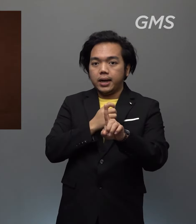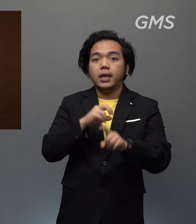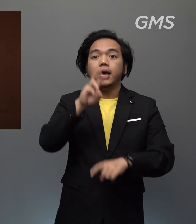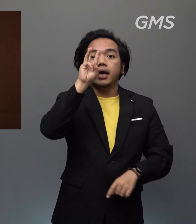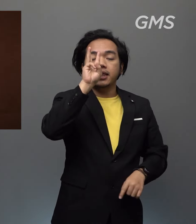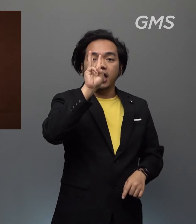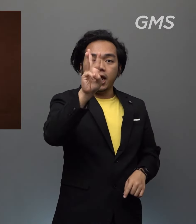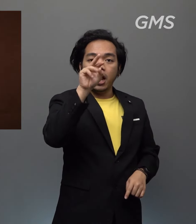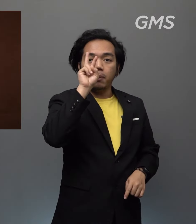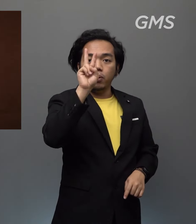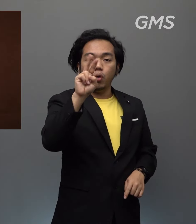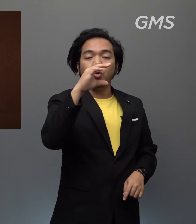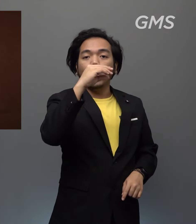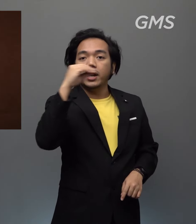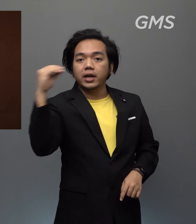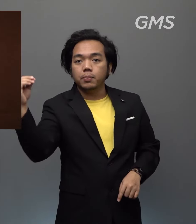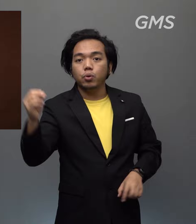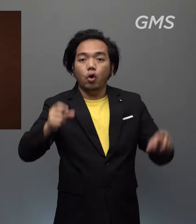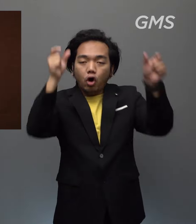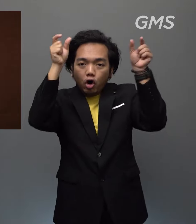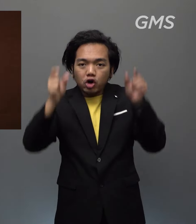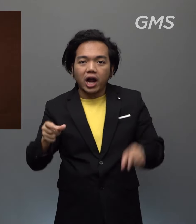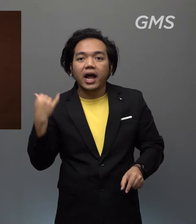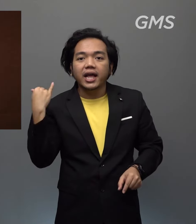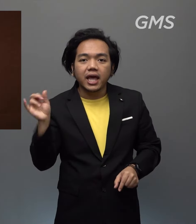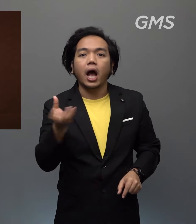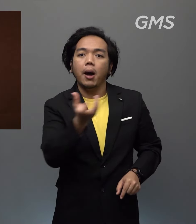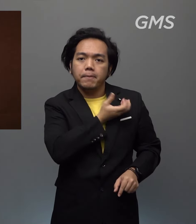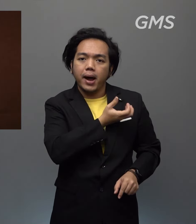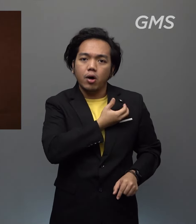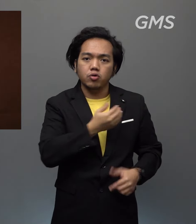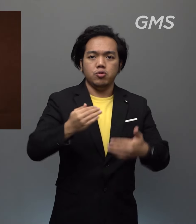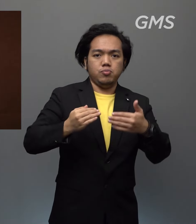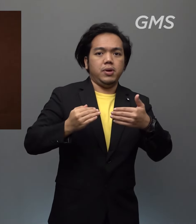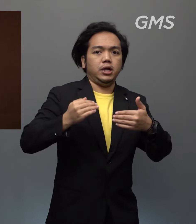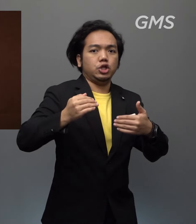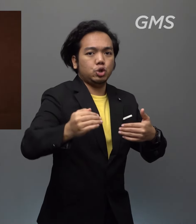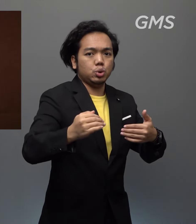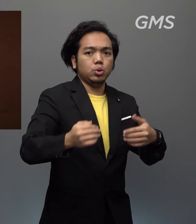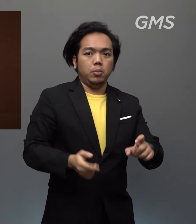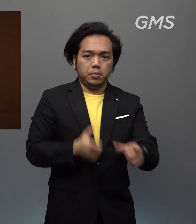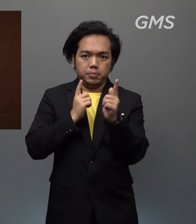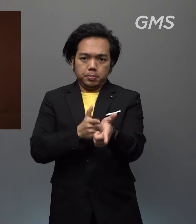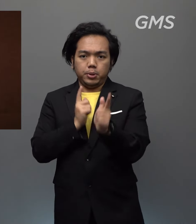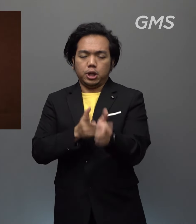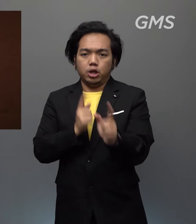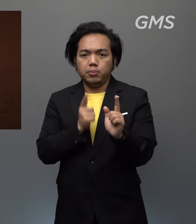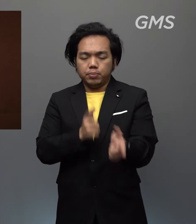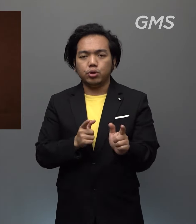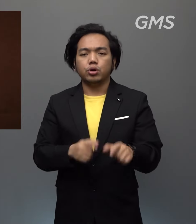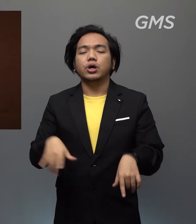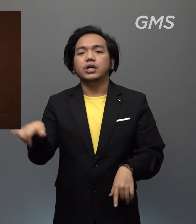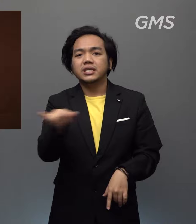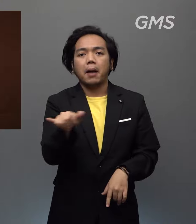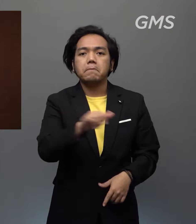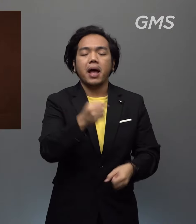32.000 orang yang mau maju bertempur bersama dengan Gideon. Di dalam pasal yang ke-7, di